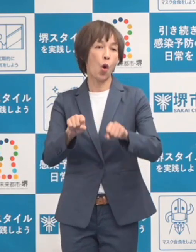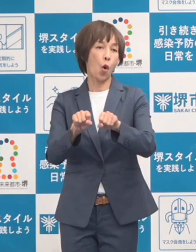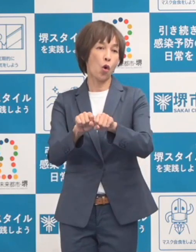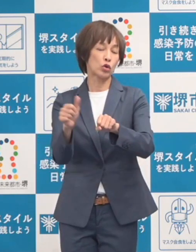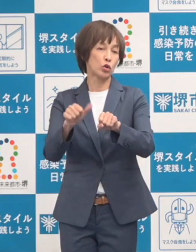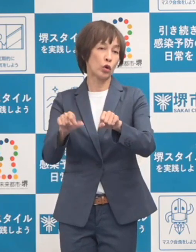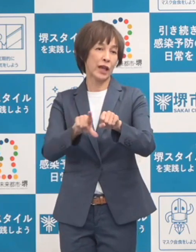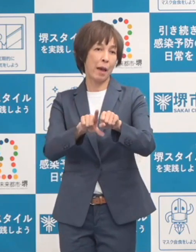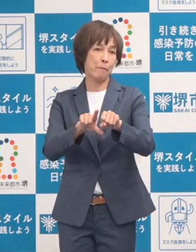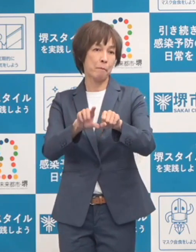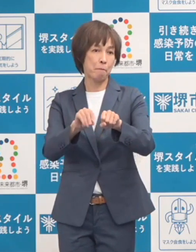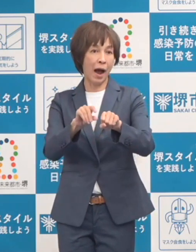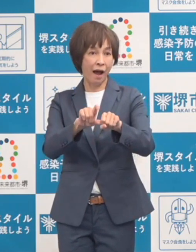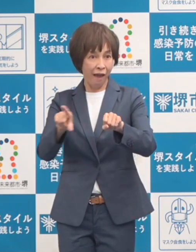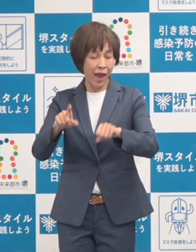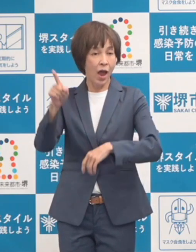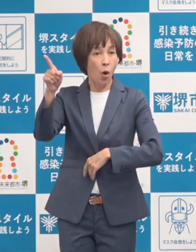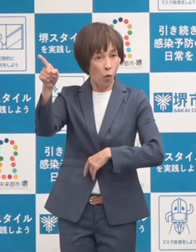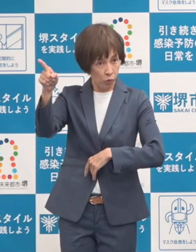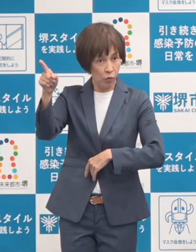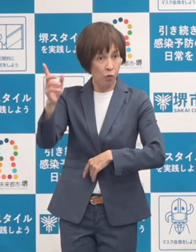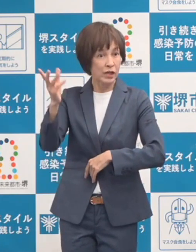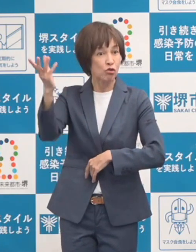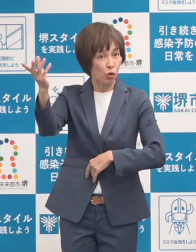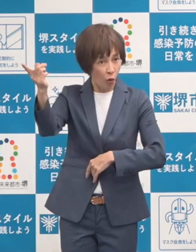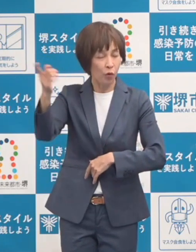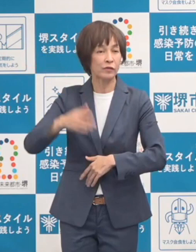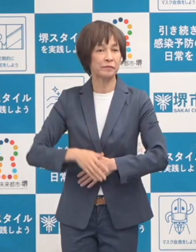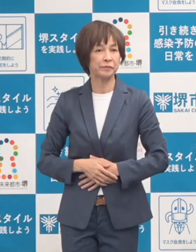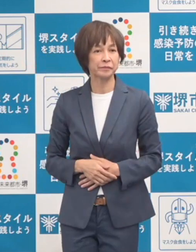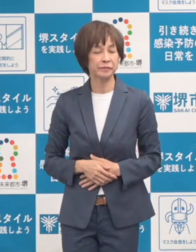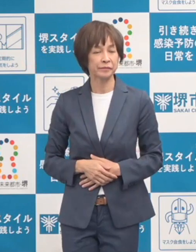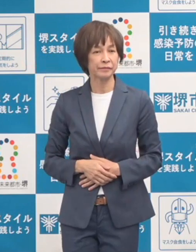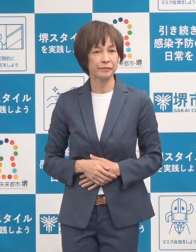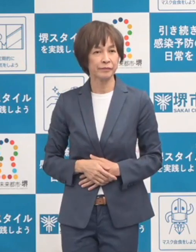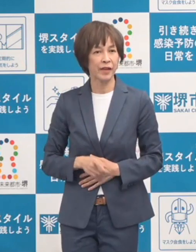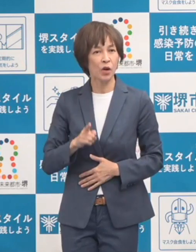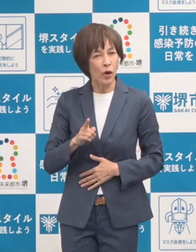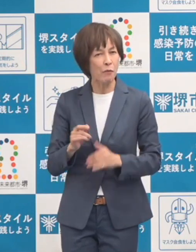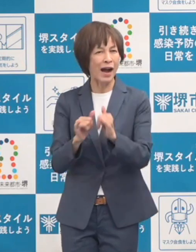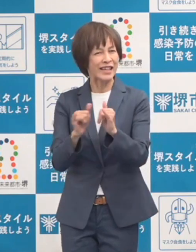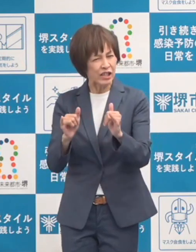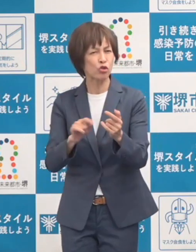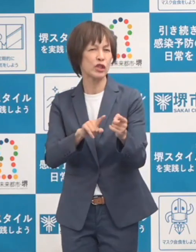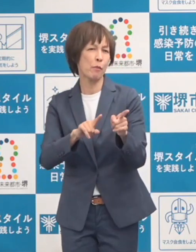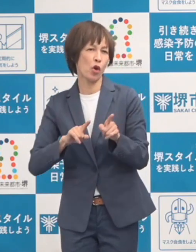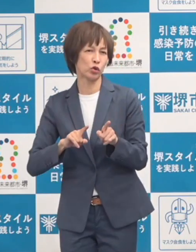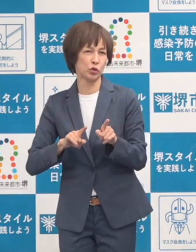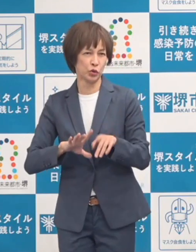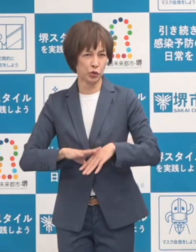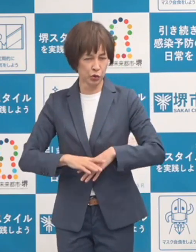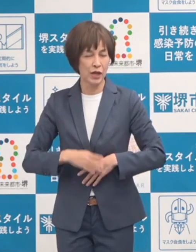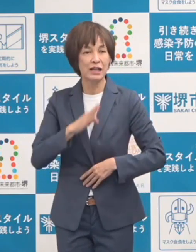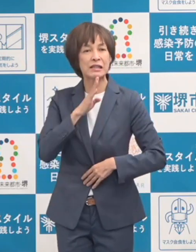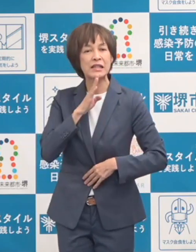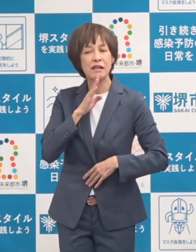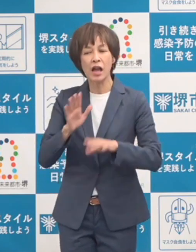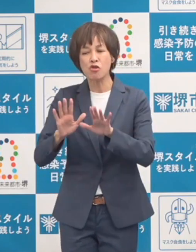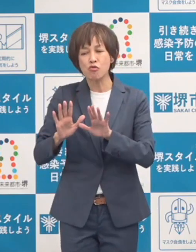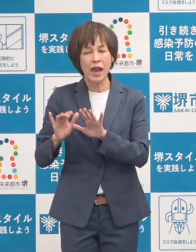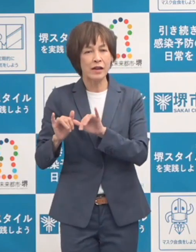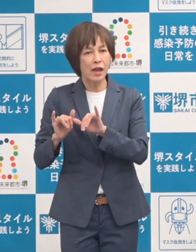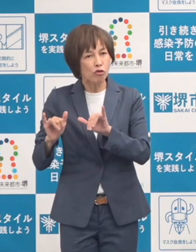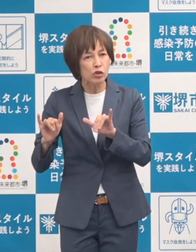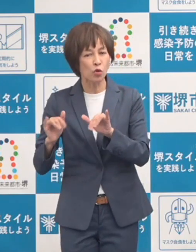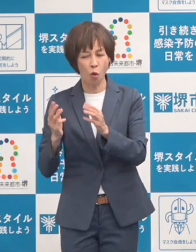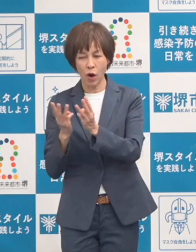が大阪府の施設に行くと、これは人数にもよります。実際にそこで受け入れていただく